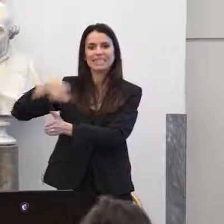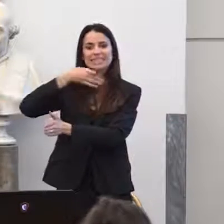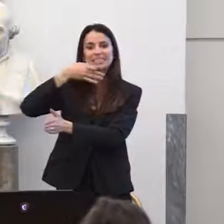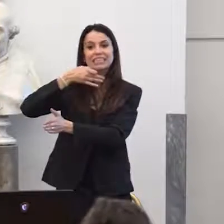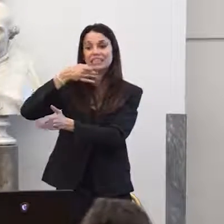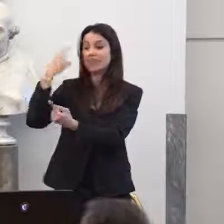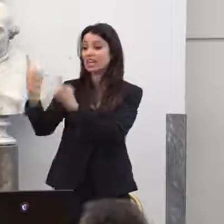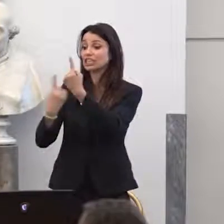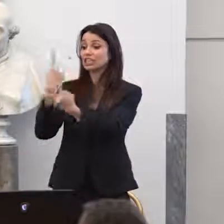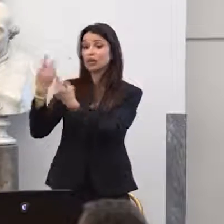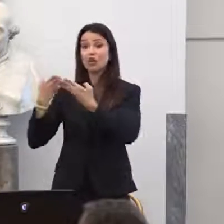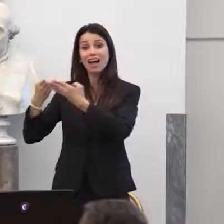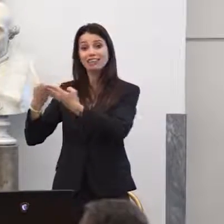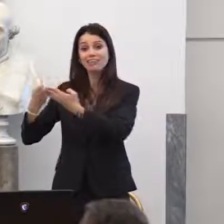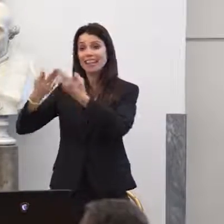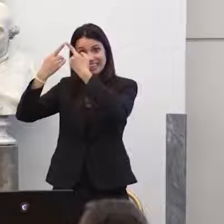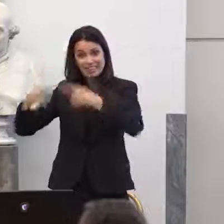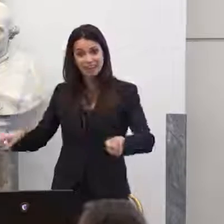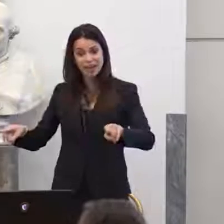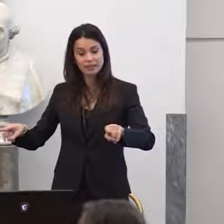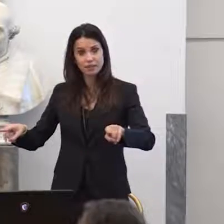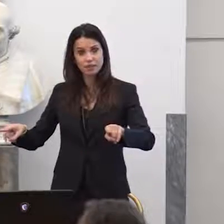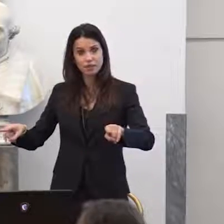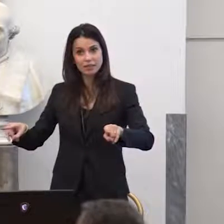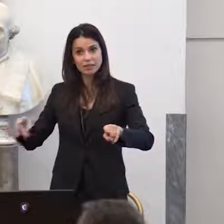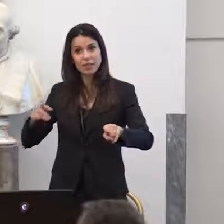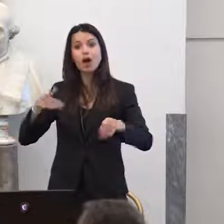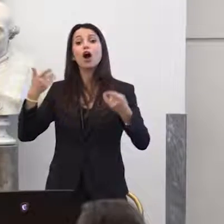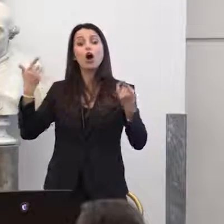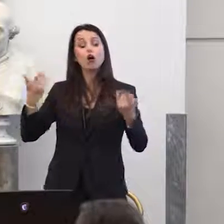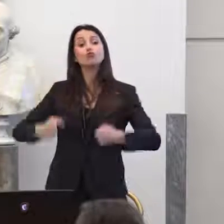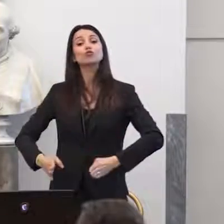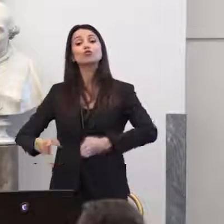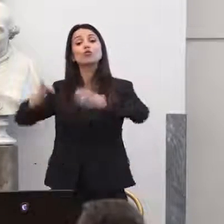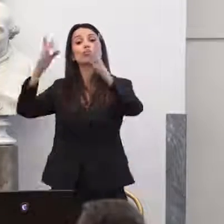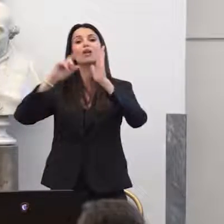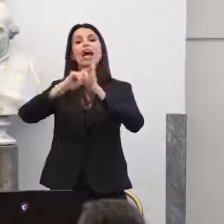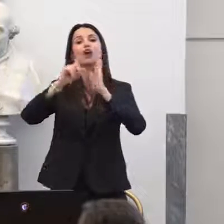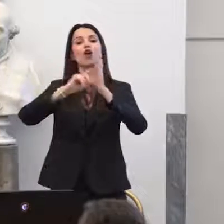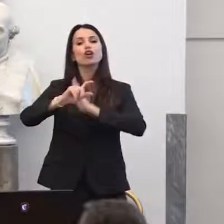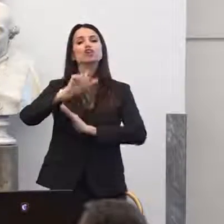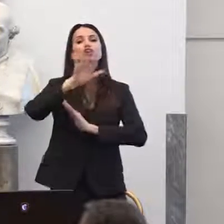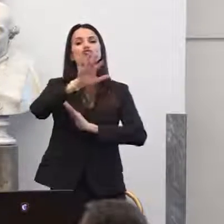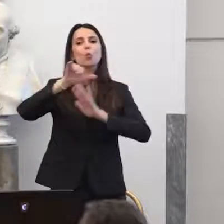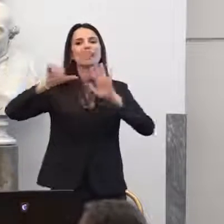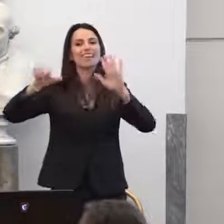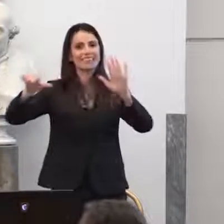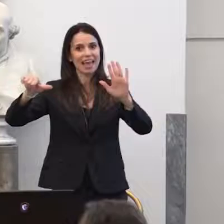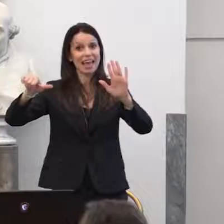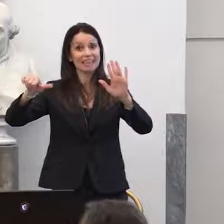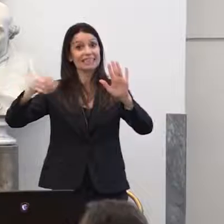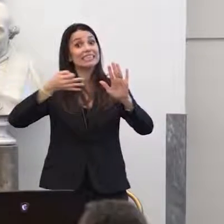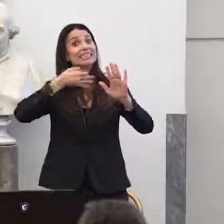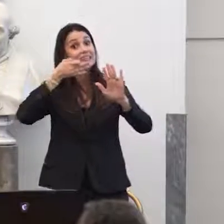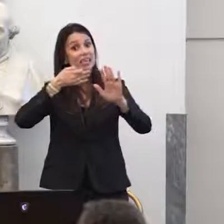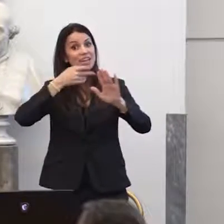assistenziale diverso, che è una struttura cosiddetta codice 56, cioè a più basso livello assistenziale, le famose 3 ore di